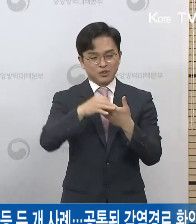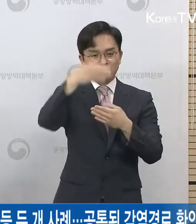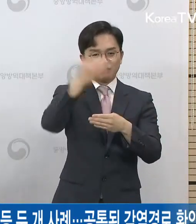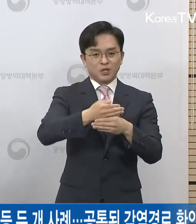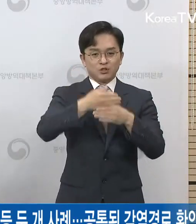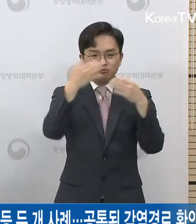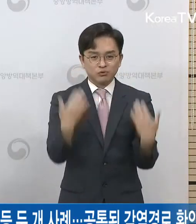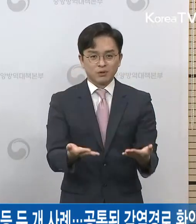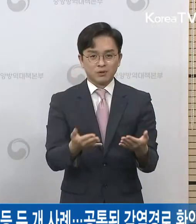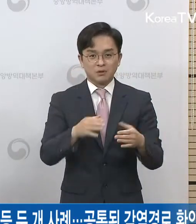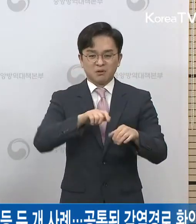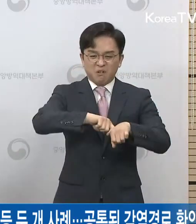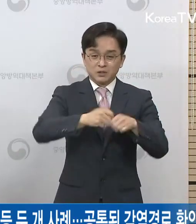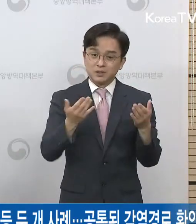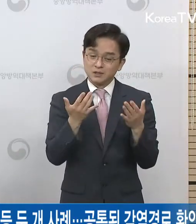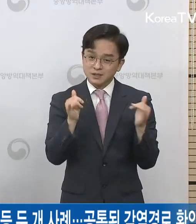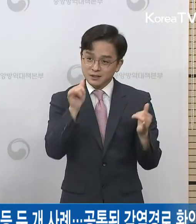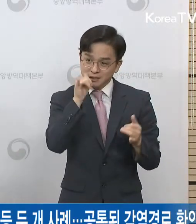네.